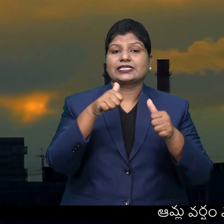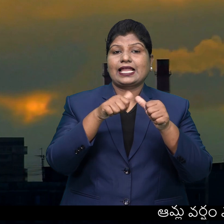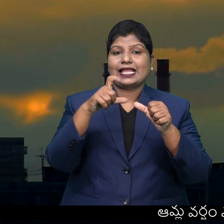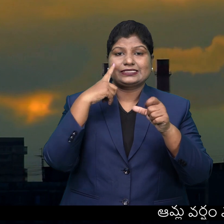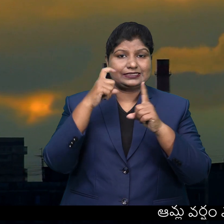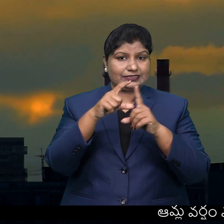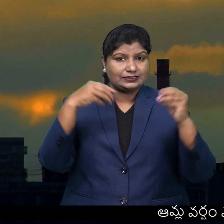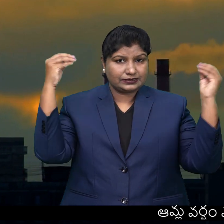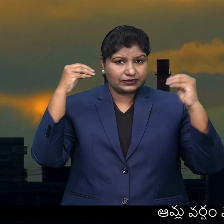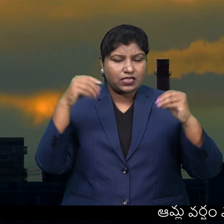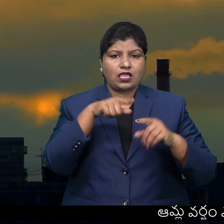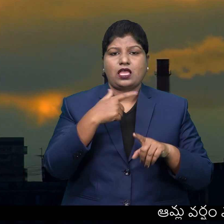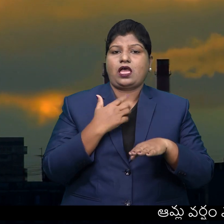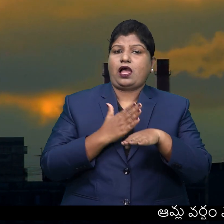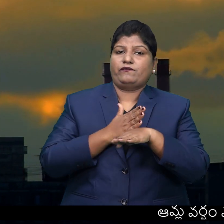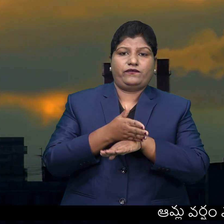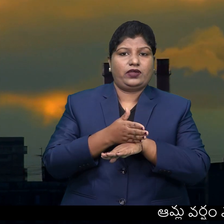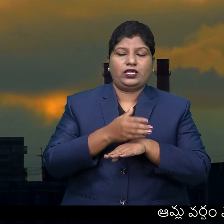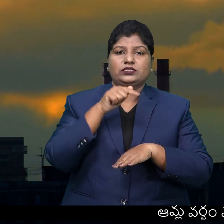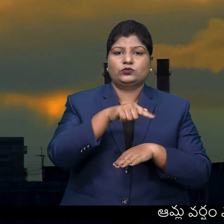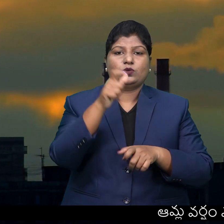ఆమ్లవర్షం మానవులకు హానికరం.